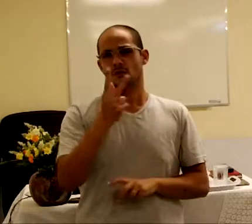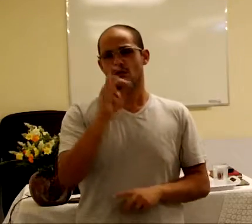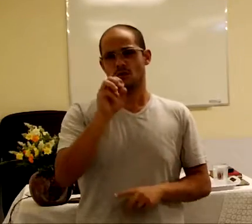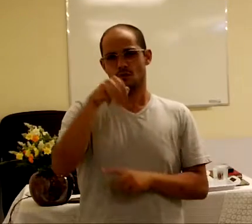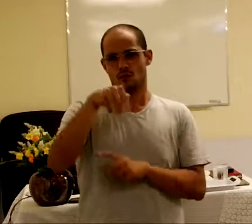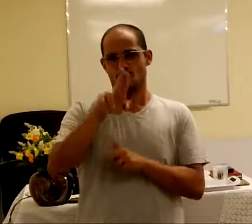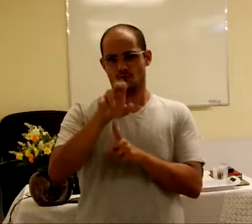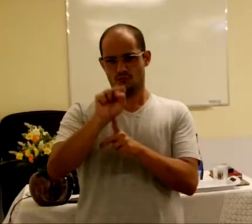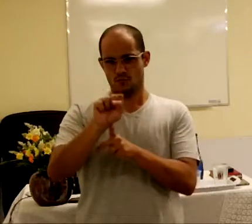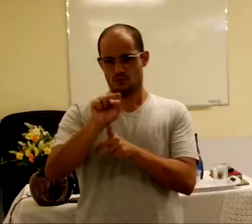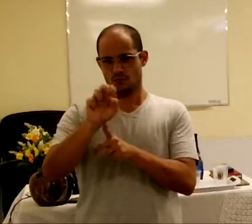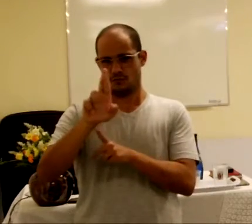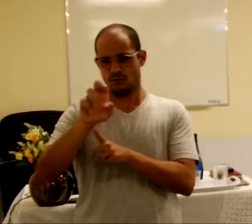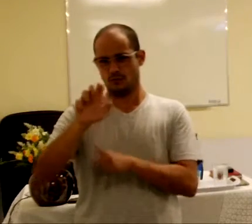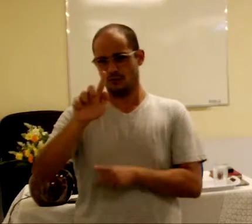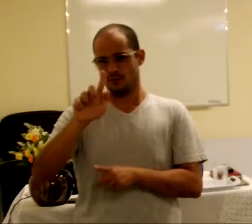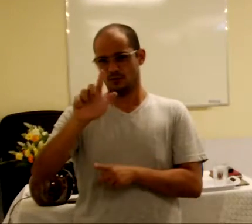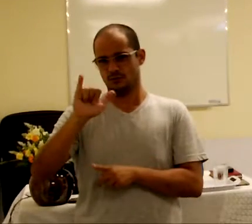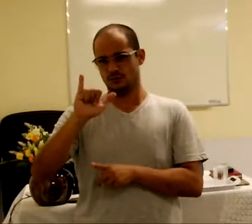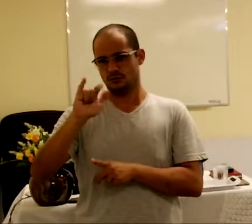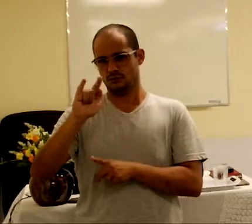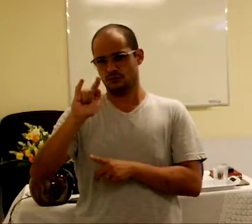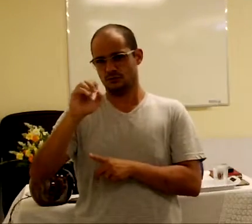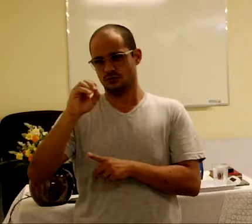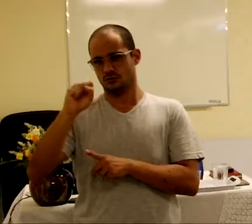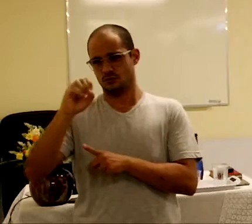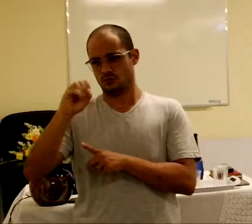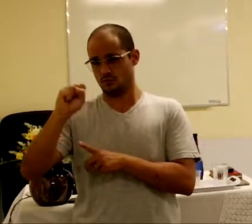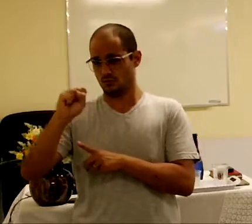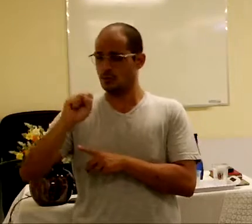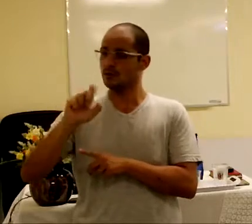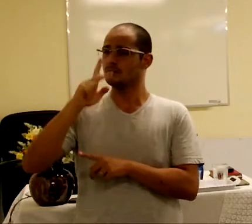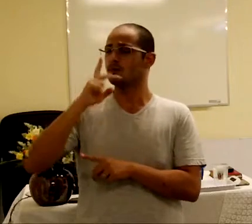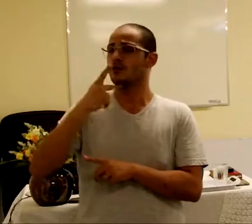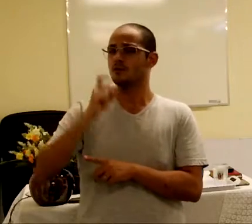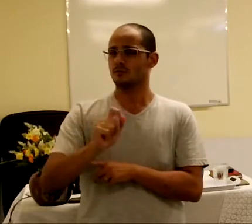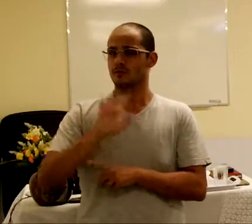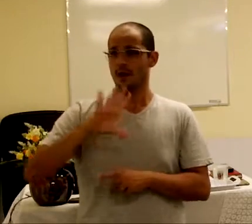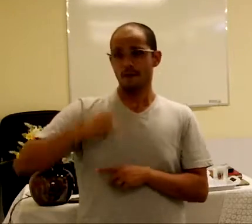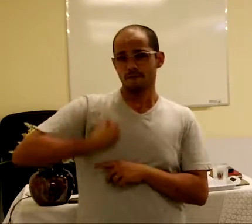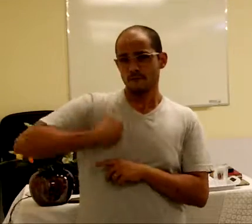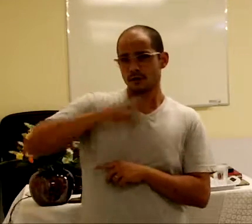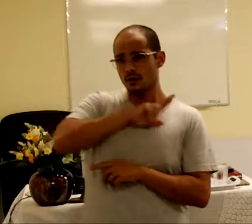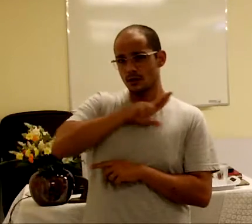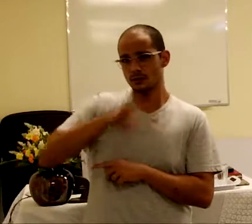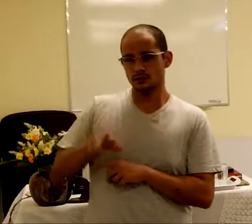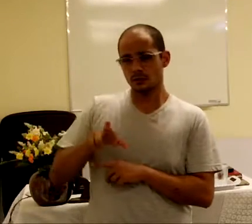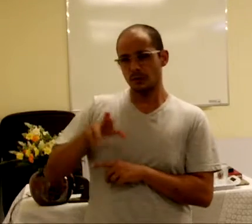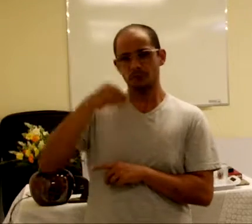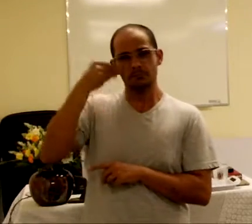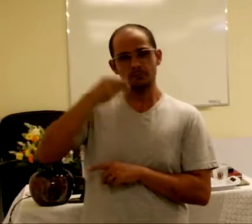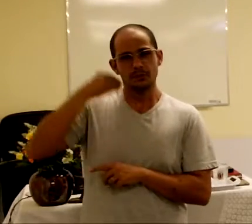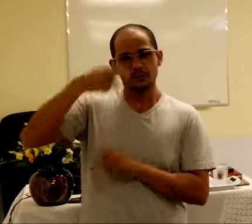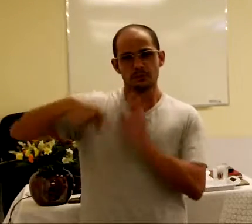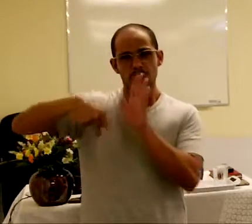religiosos, porque ele considera que a vivência religiosa, a experiência com o sagrado